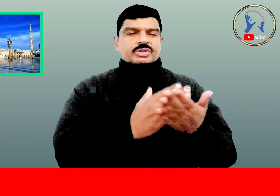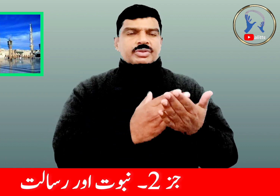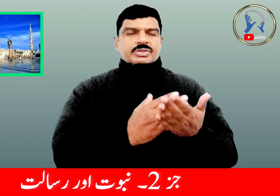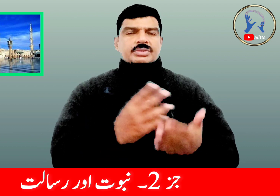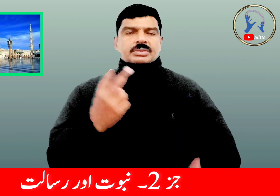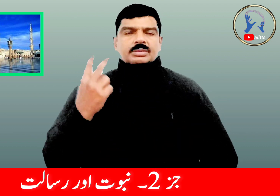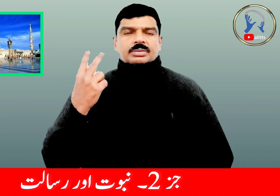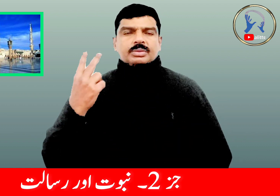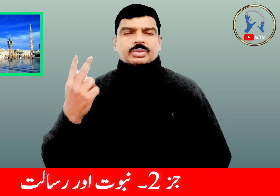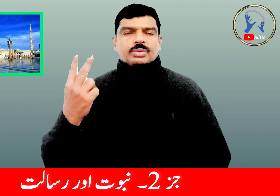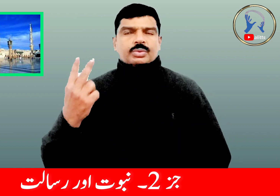جز 2،